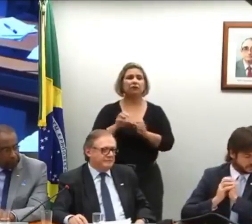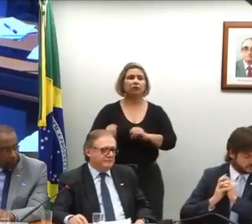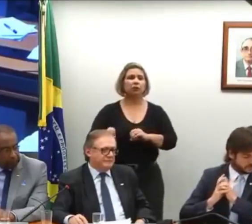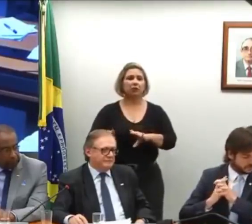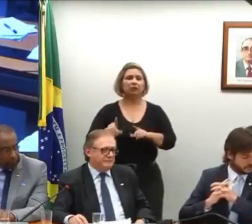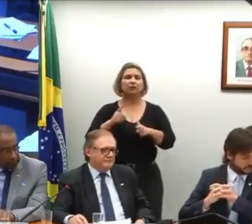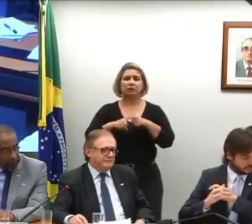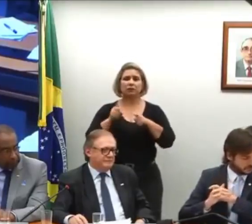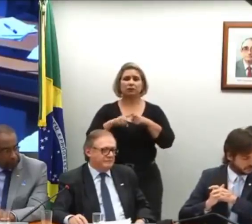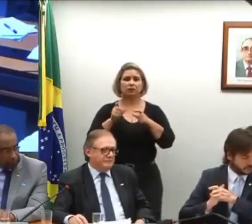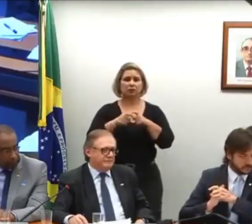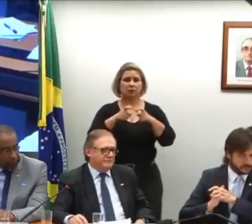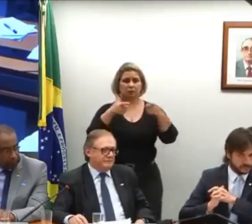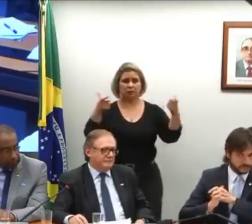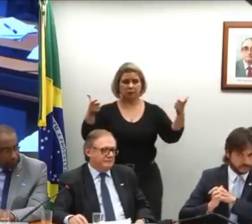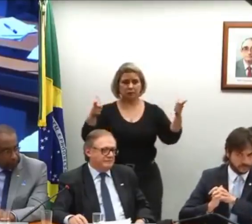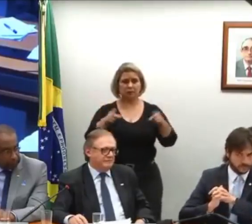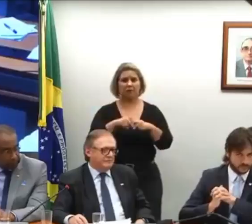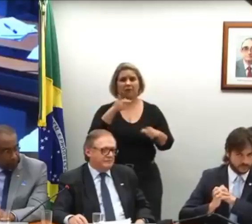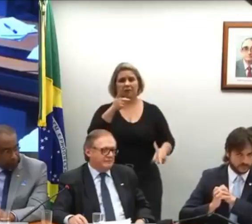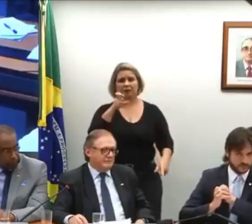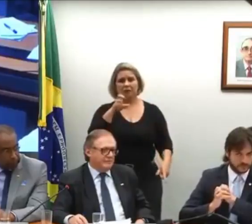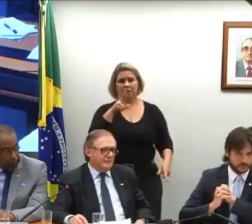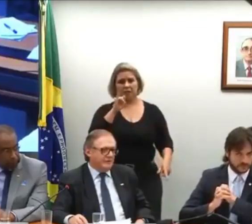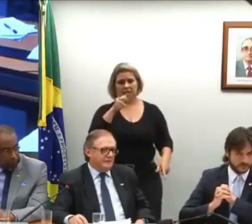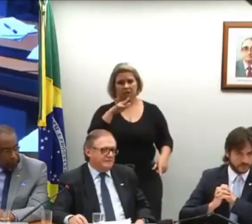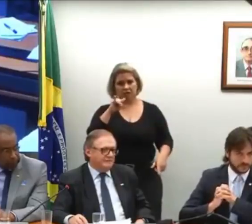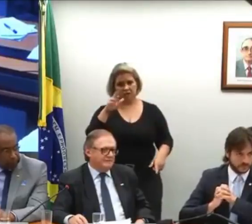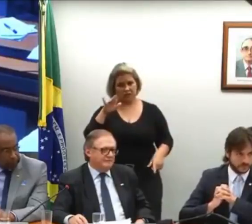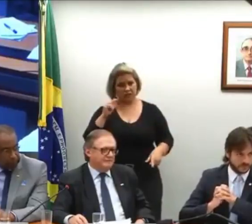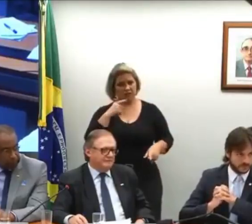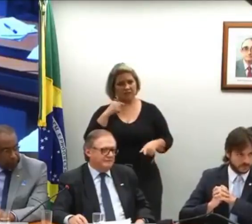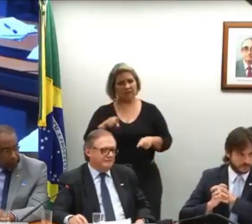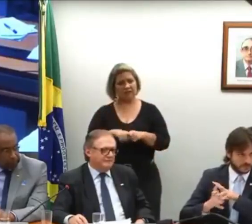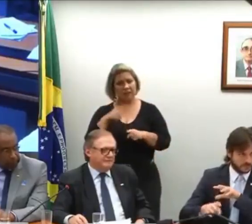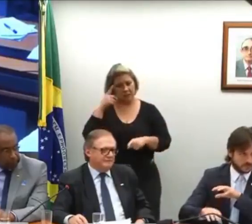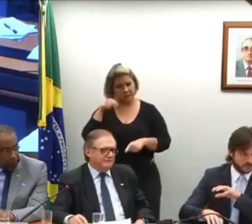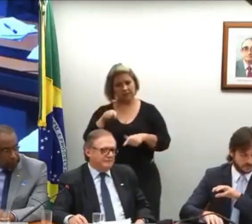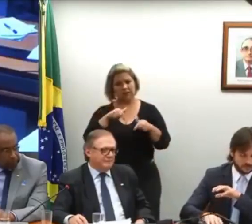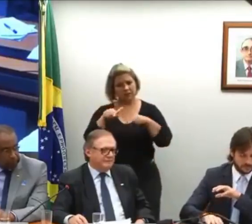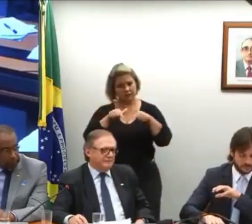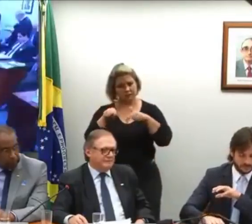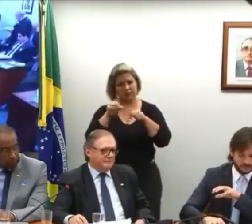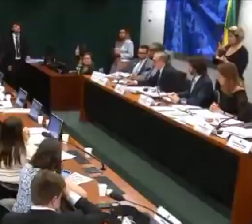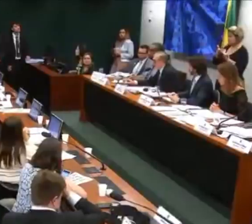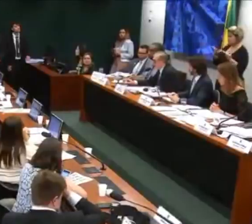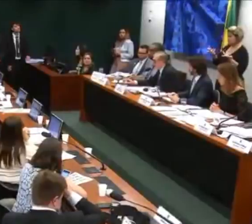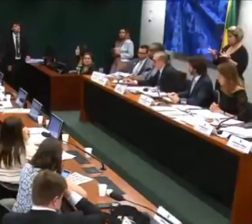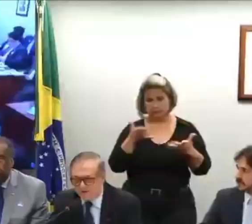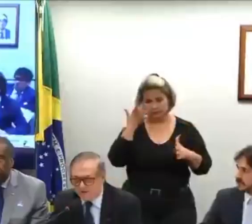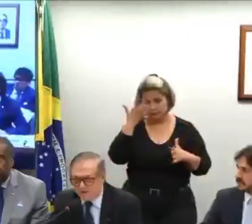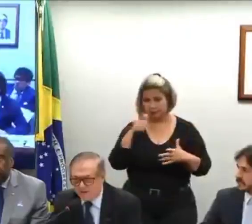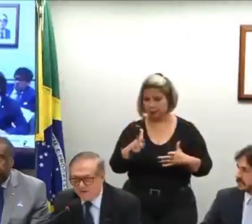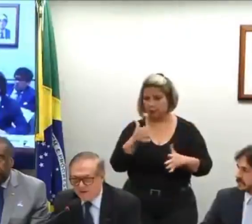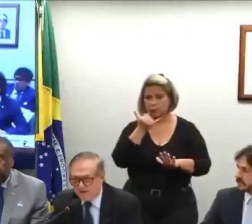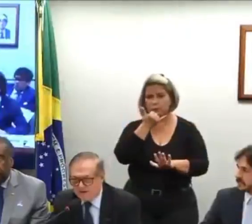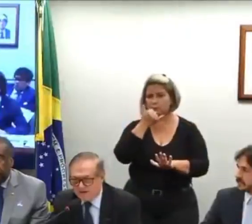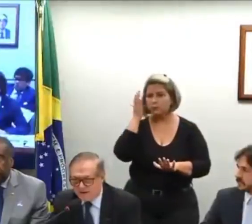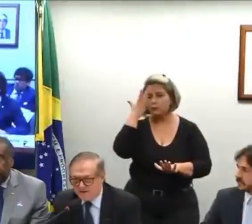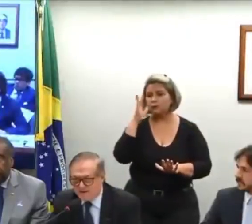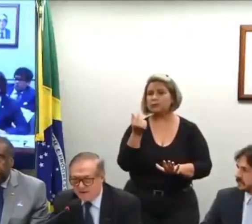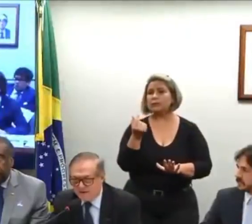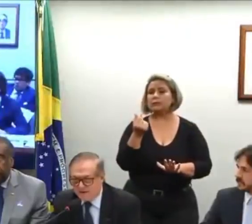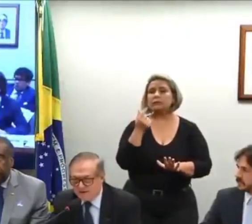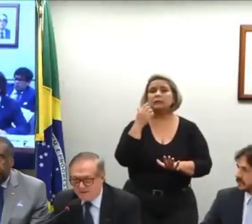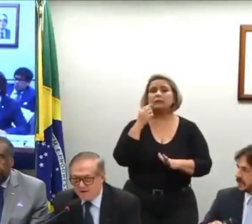não tem coisa mais urgente do que é essa eu esperava muito mais o senhor em três meses de trabalho muito obrigada neste momento não tenham precisado